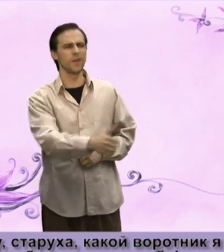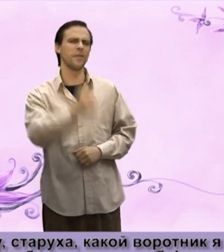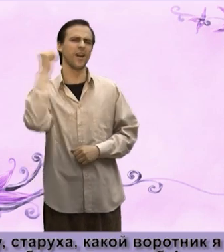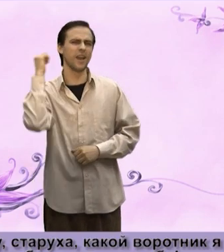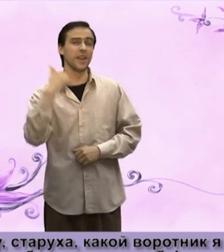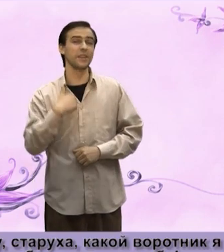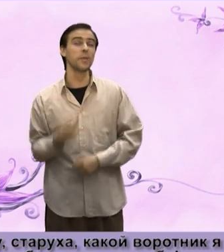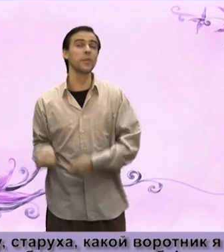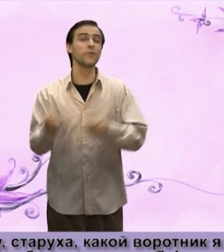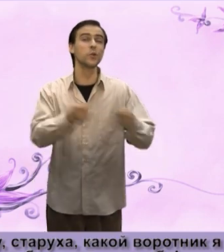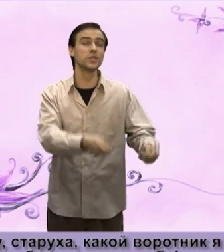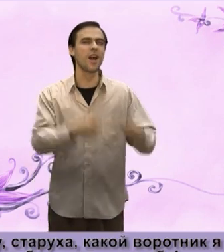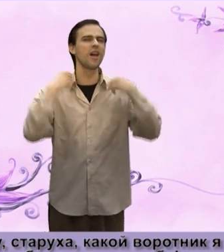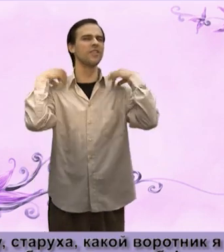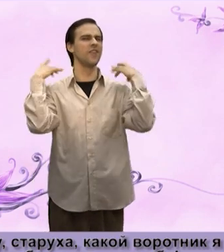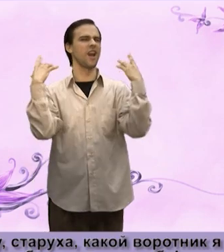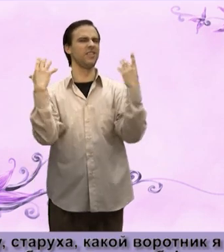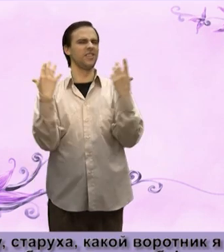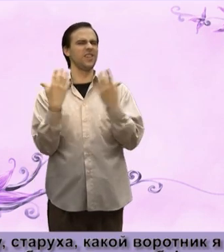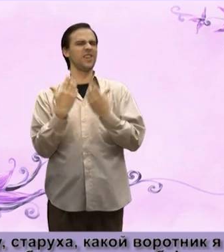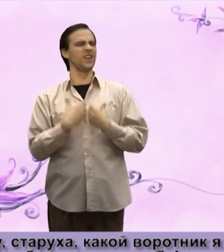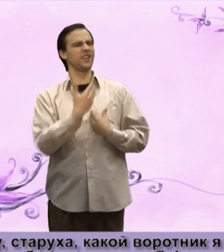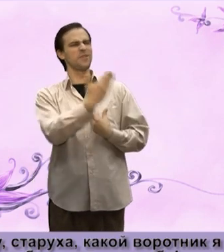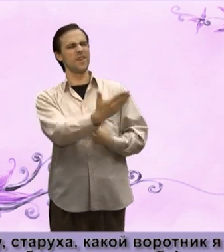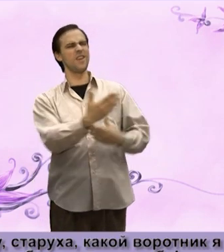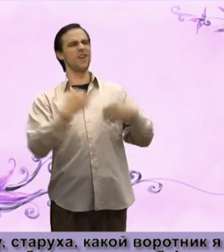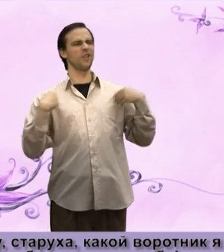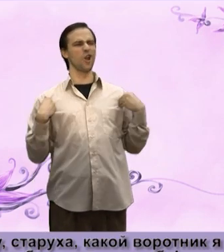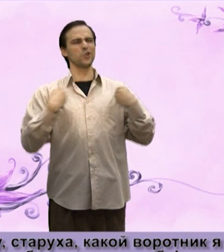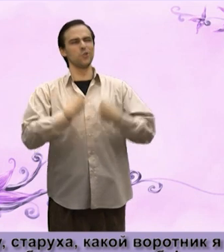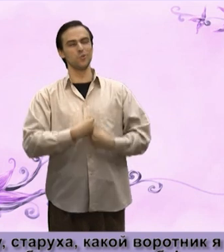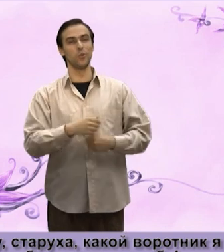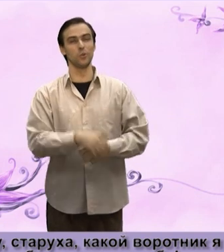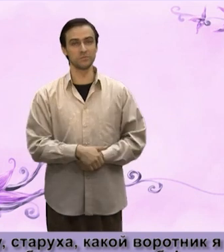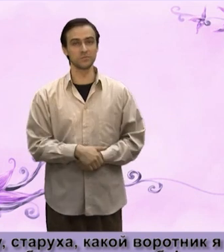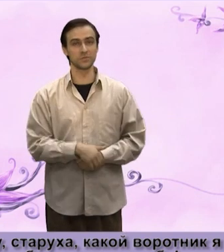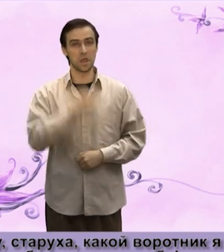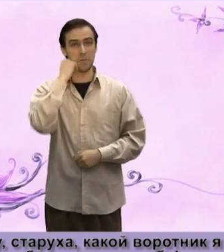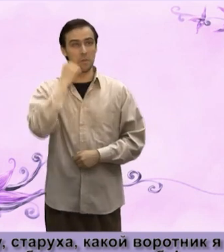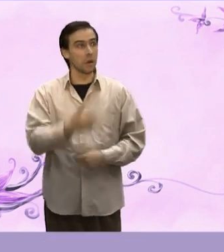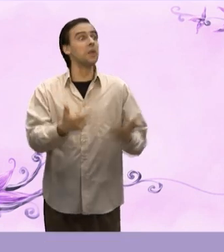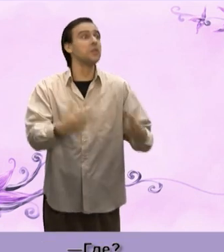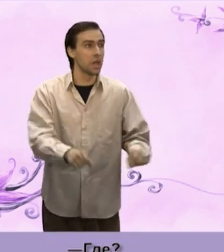«Ну, старуха, какой воротник я тебе привез на шубу?